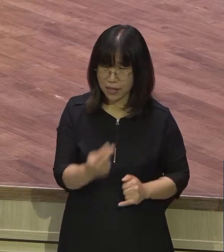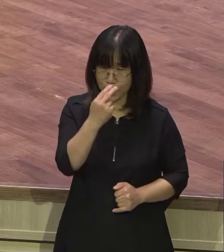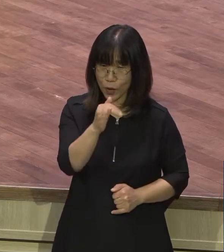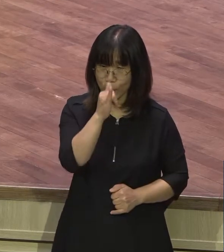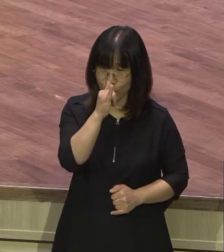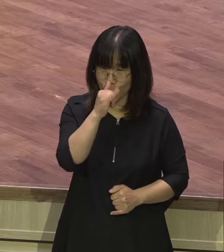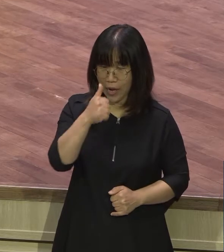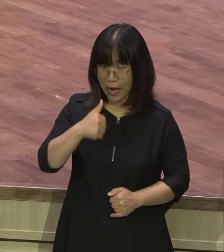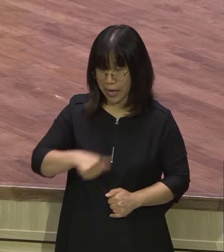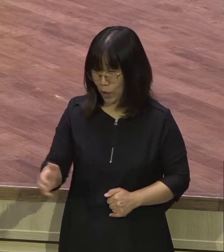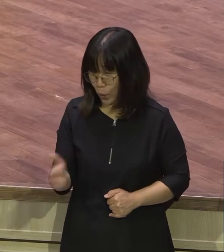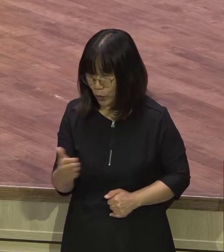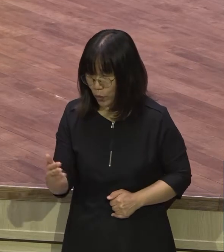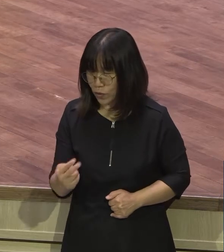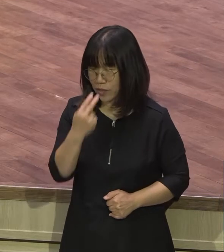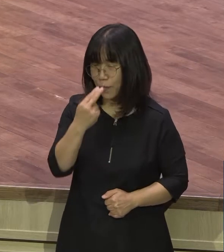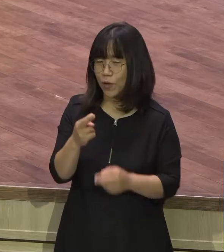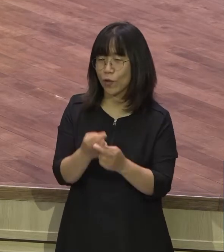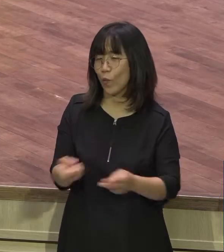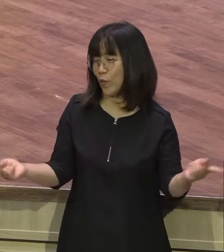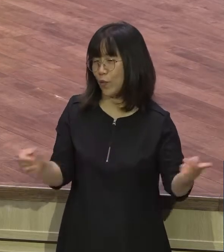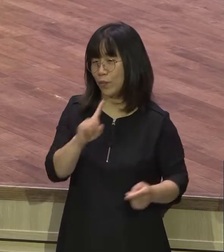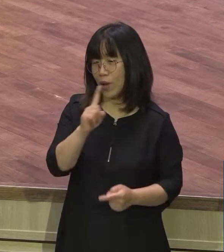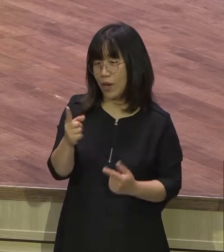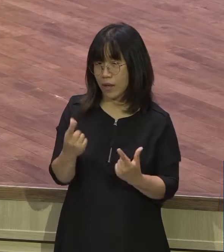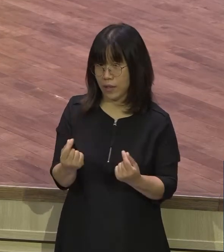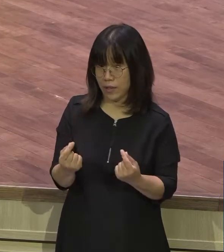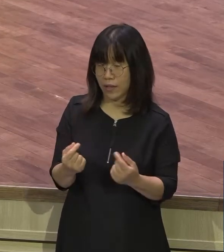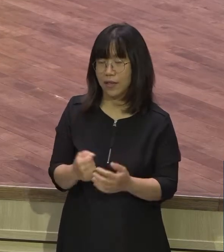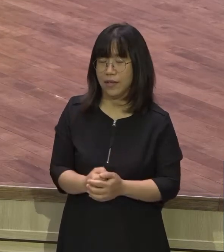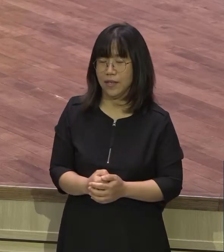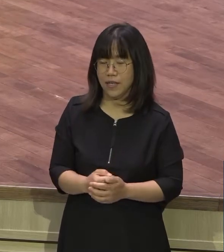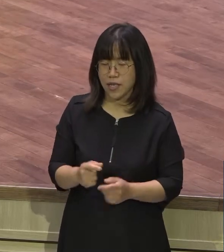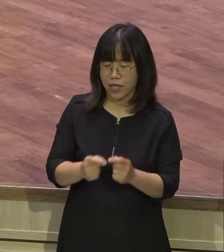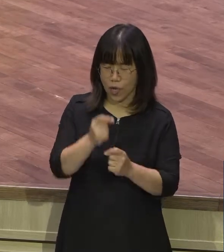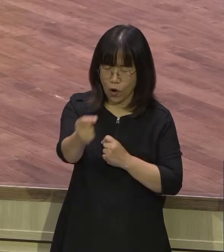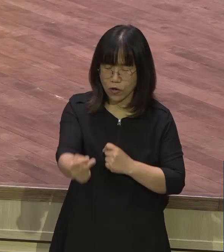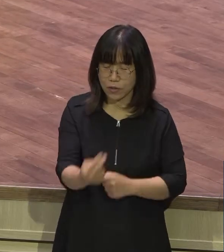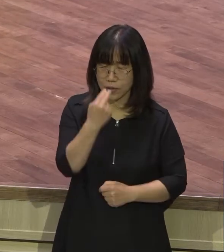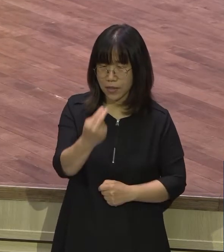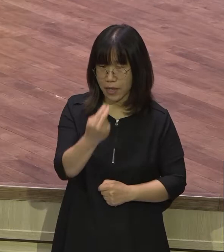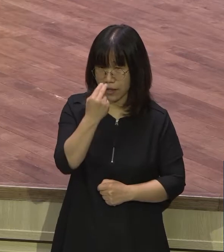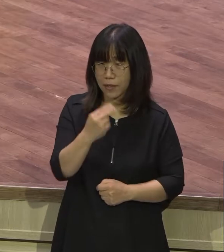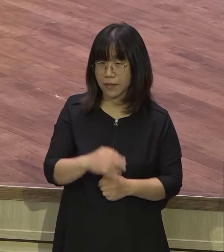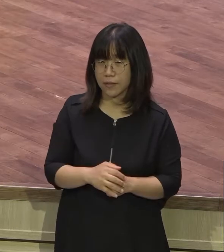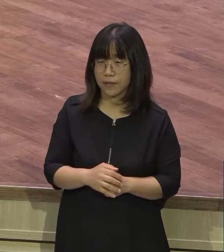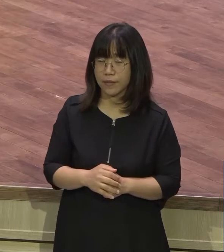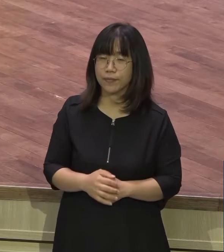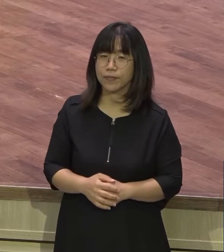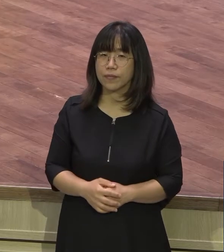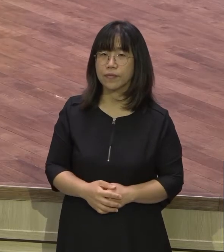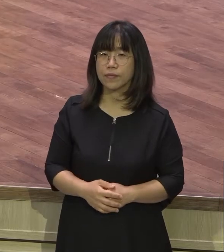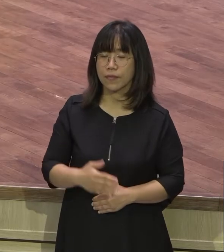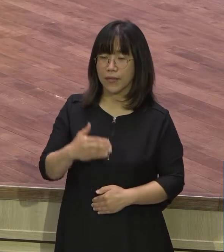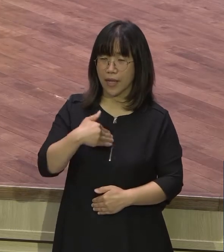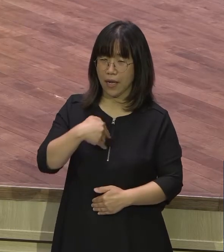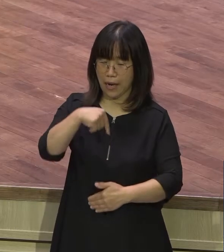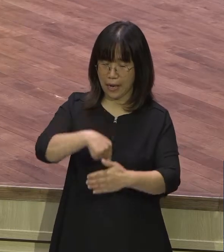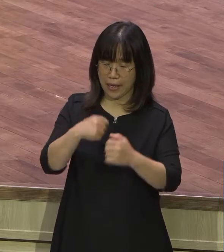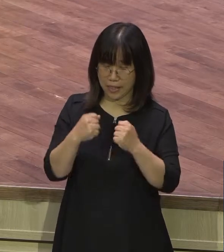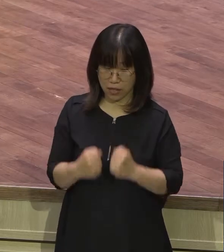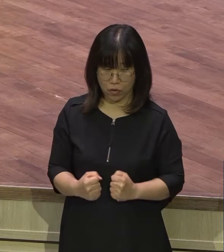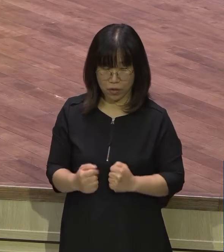없는지라 내가 이것을 내게 쓴 것은 너희라 너희에게 영생이 있음을 믿게 하라 영원한 생명이 내게 있는데